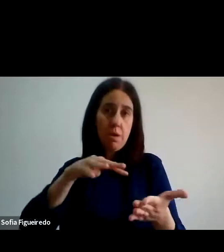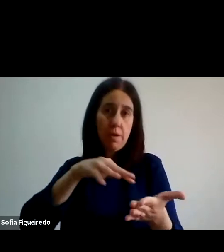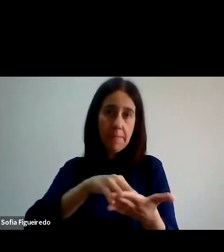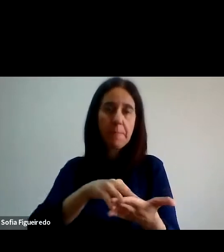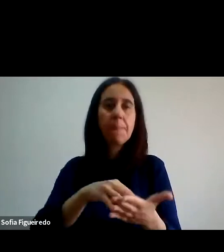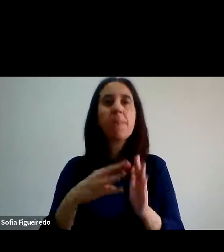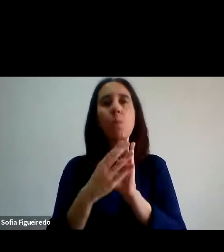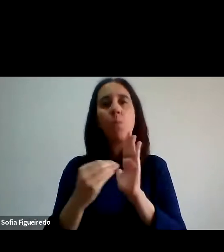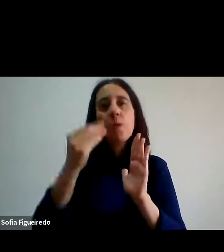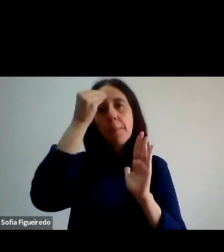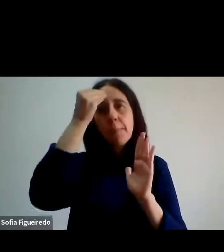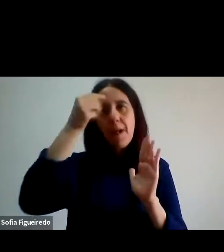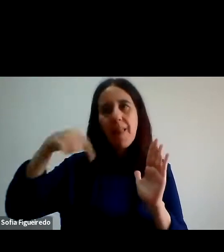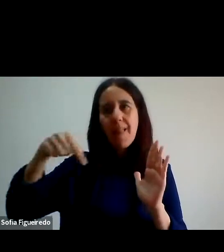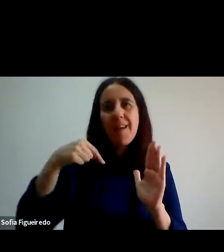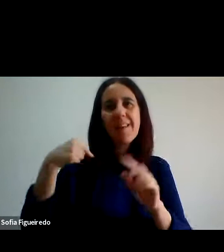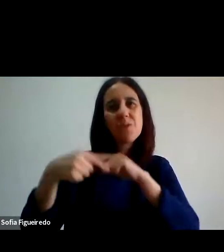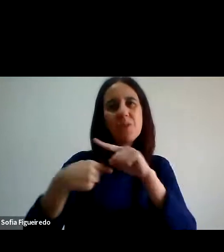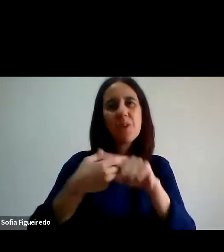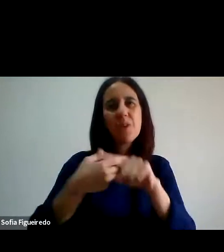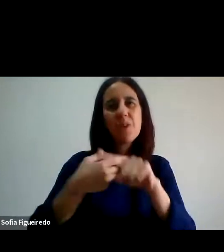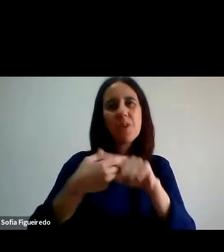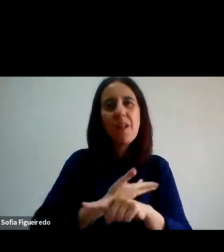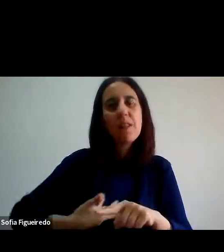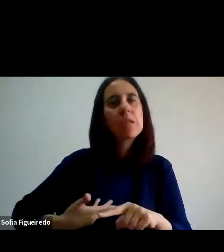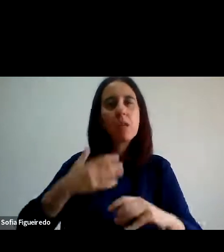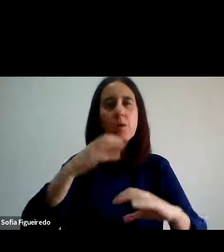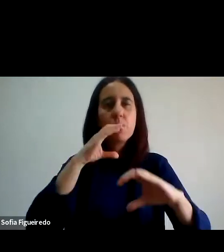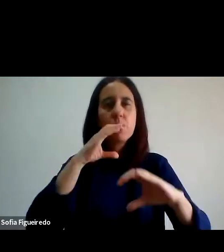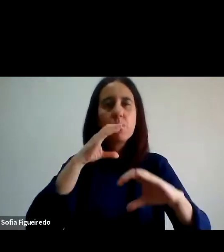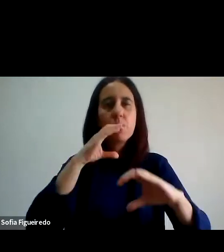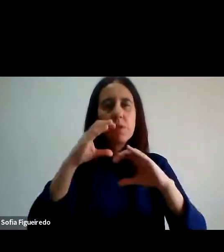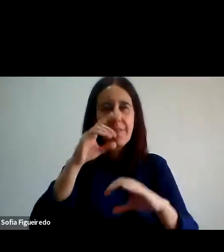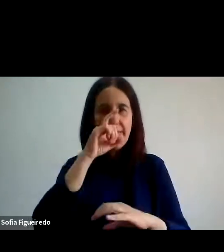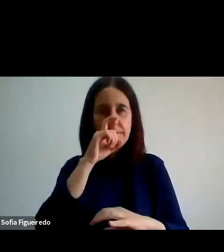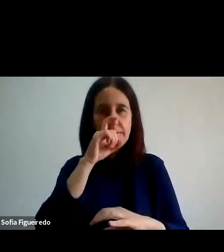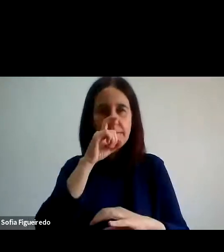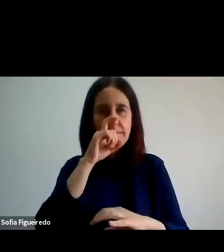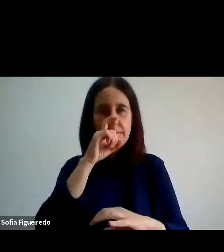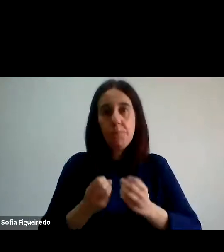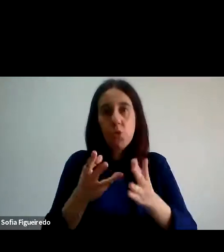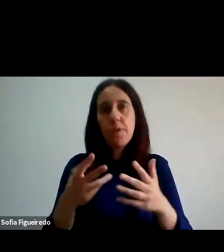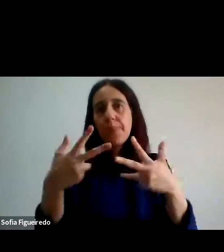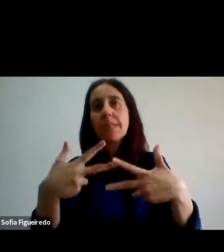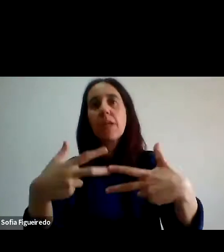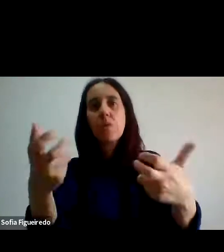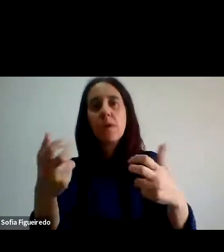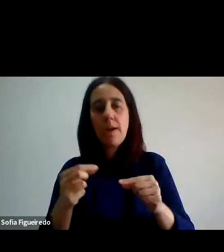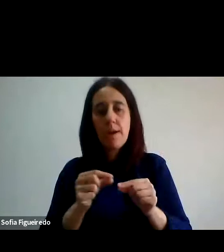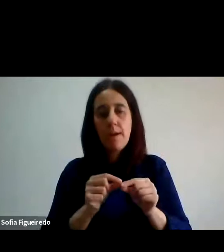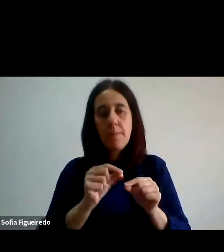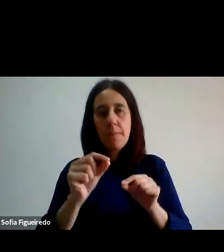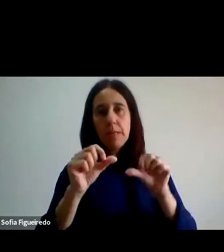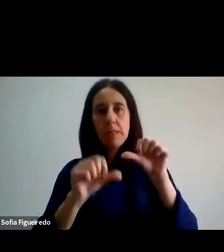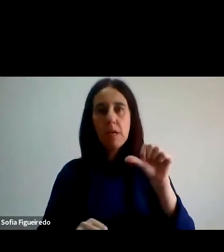nós aprendemos de uma forma muito tradicional, que era aquele modelo da comunicação. Lembram-se? Tínhamos o emissor, tínhamos o receptor, tínhamos a mensagem, tínhamos o